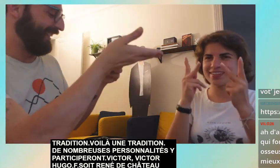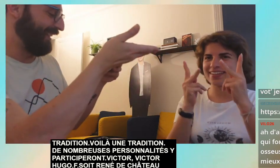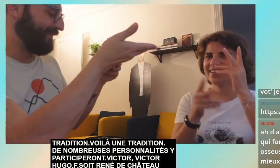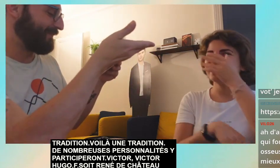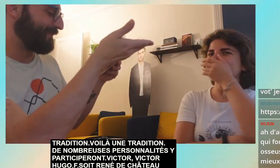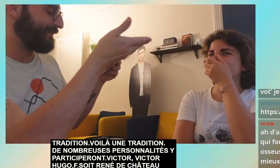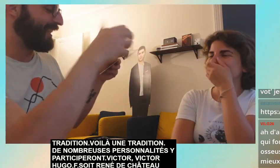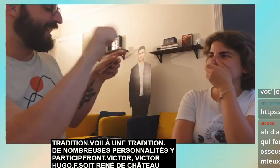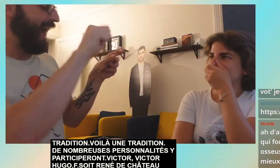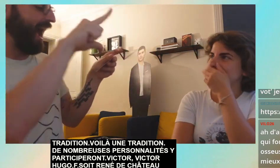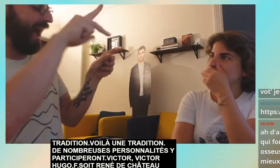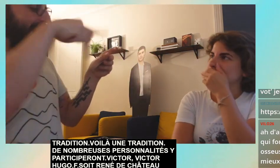Ok.